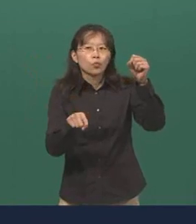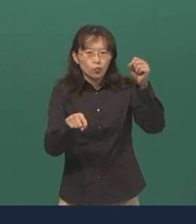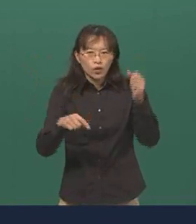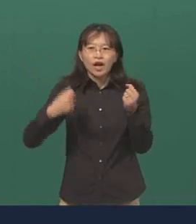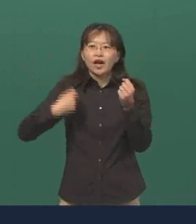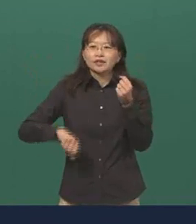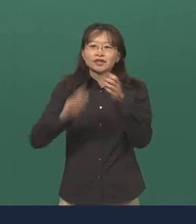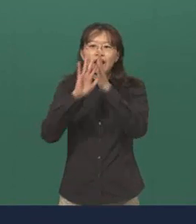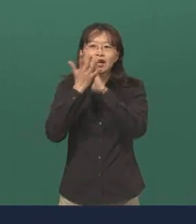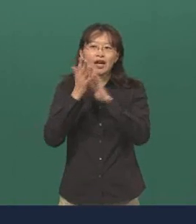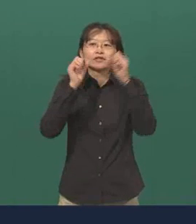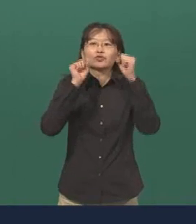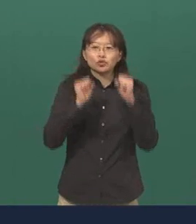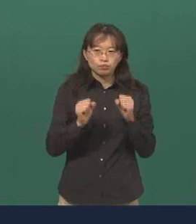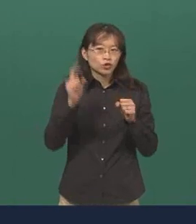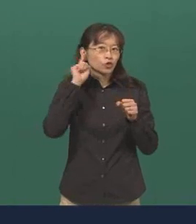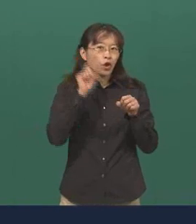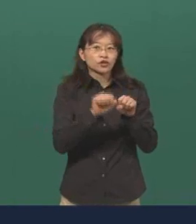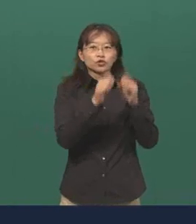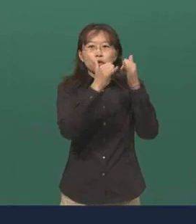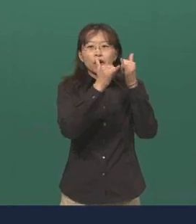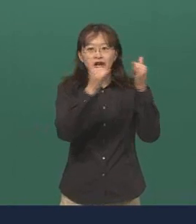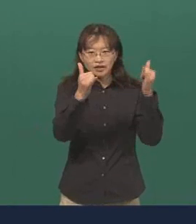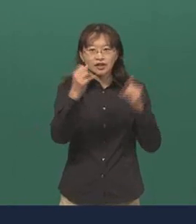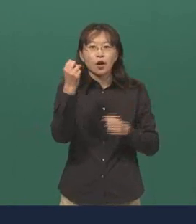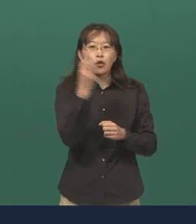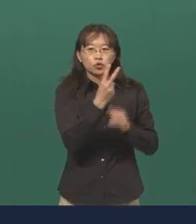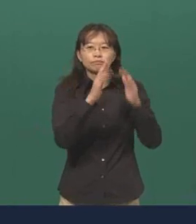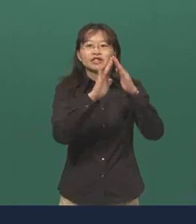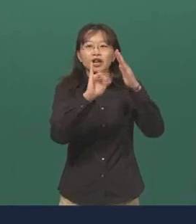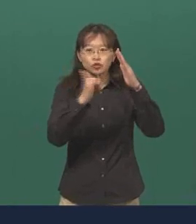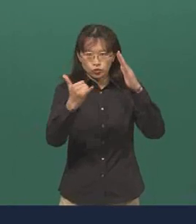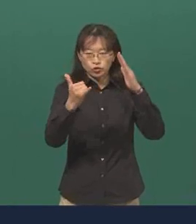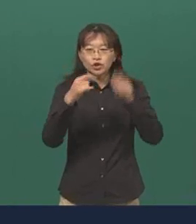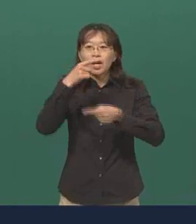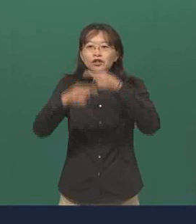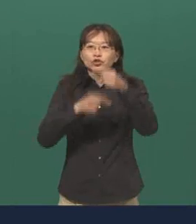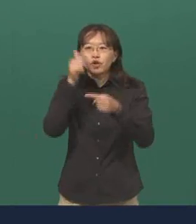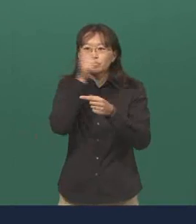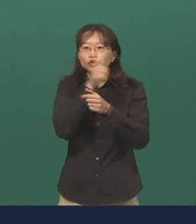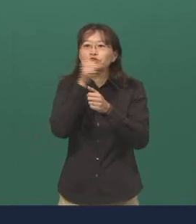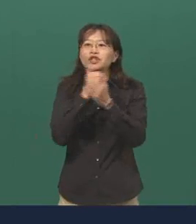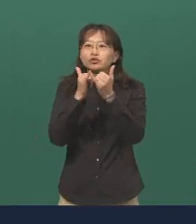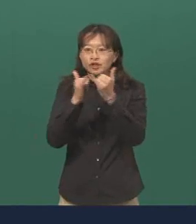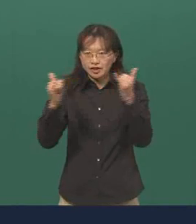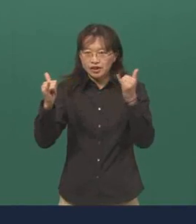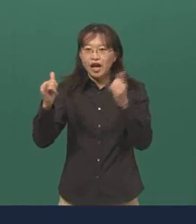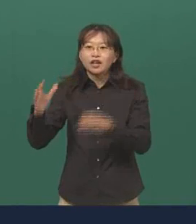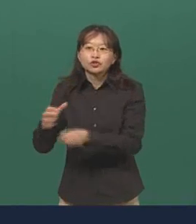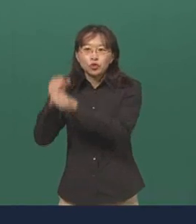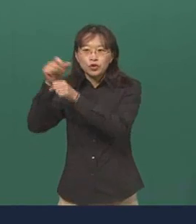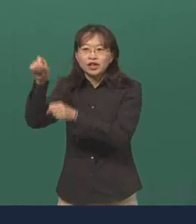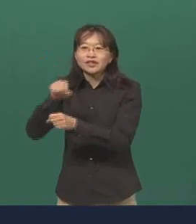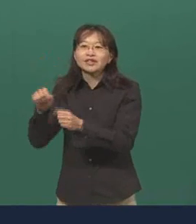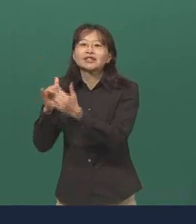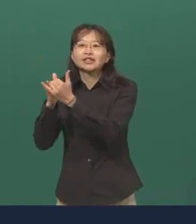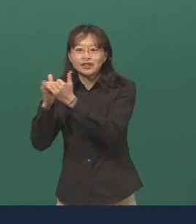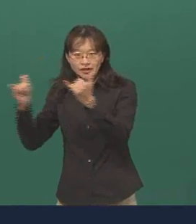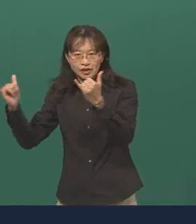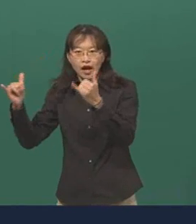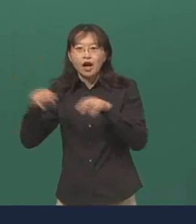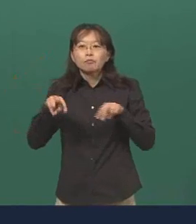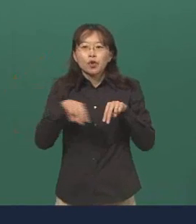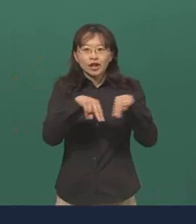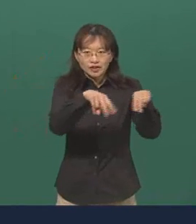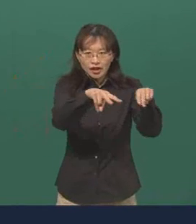この大会は滋賀県に住む聴覚障害者及び家族、手話通訳者、要約筆